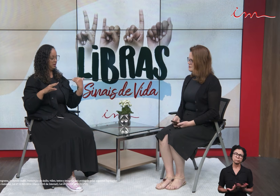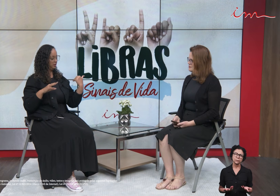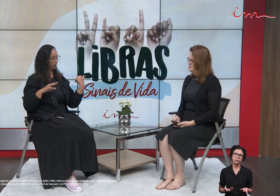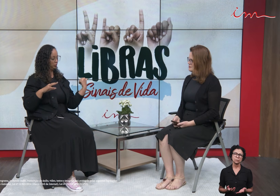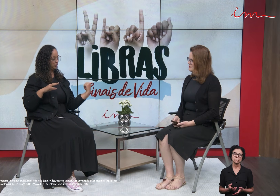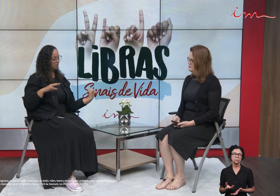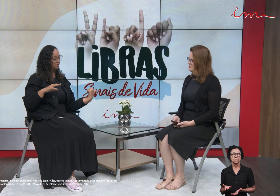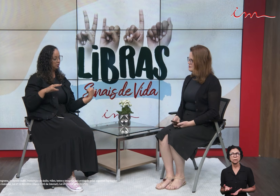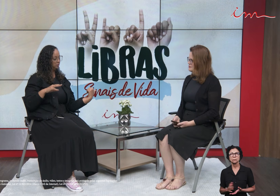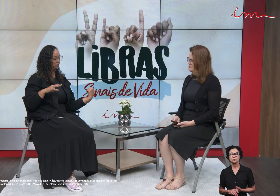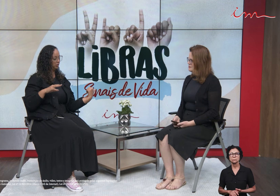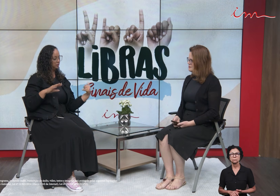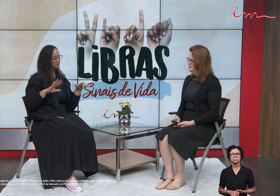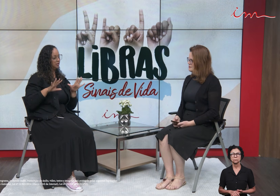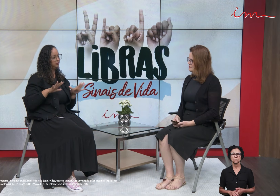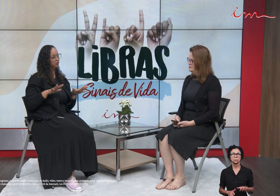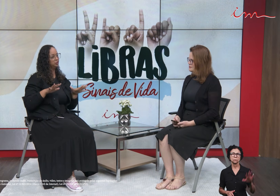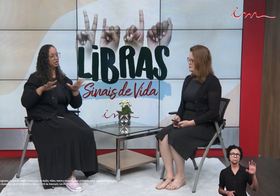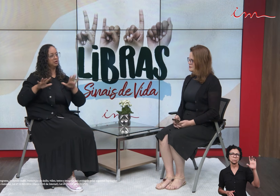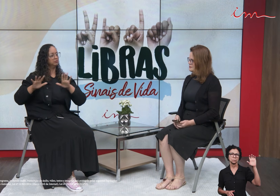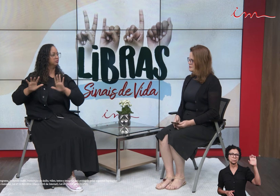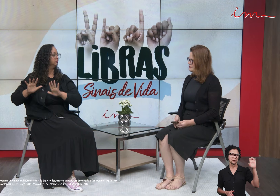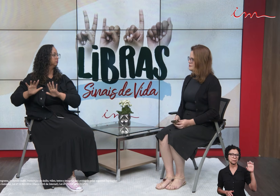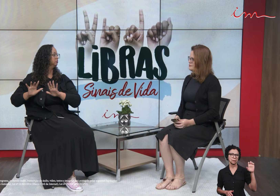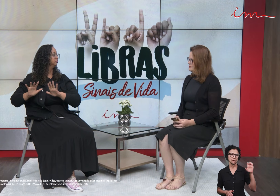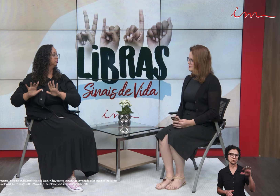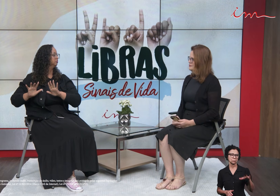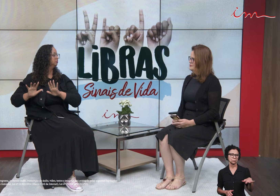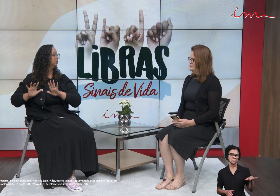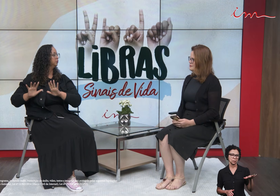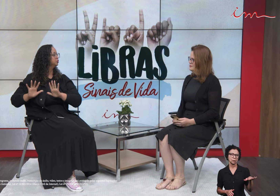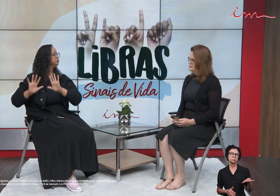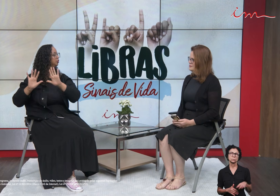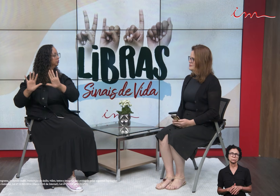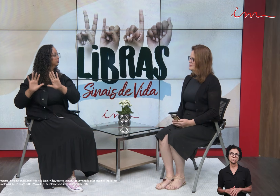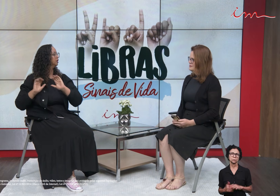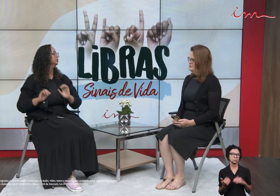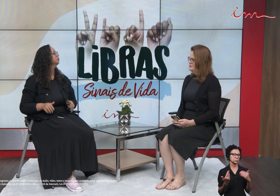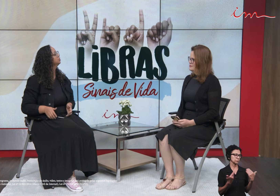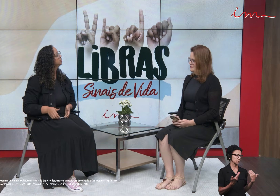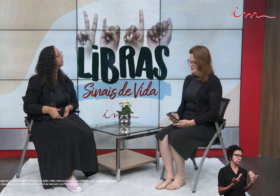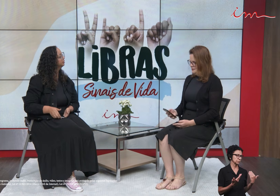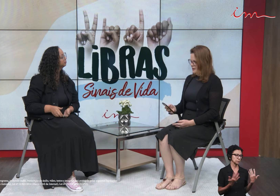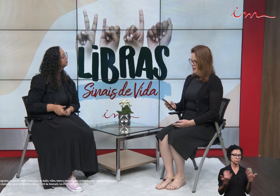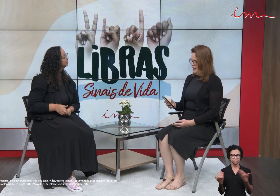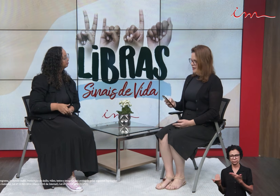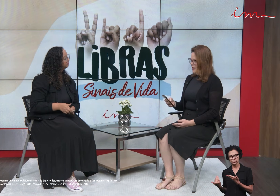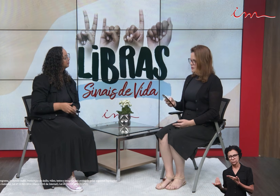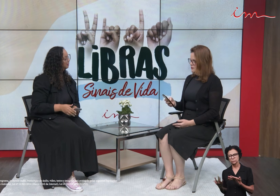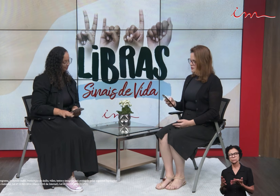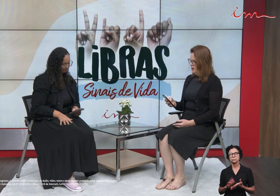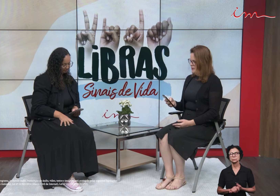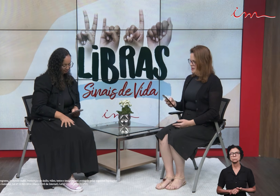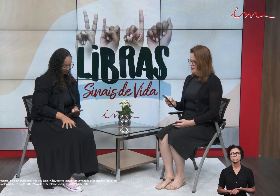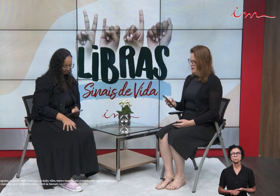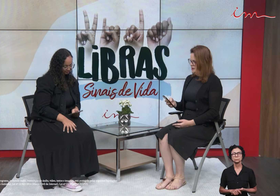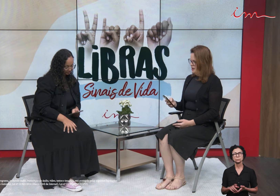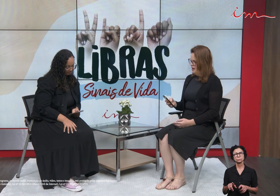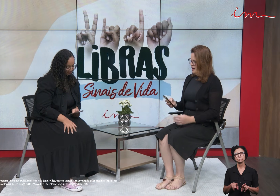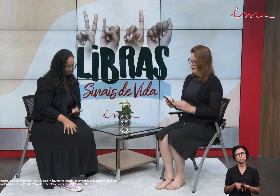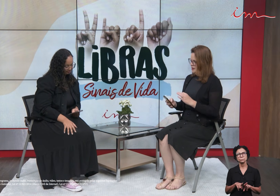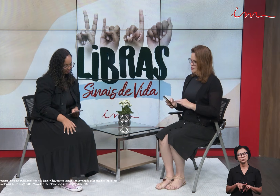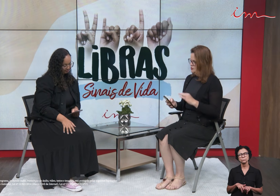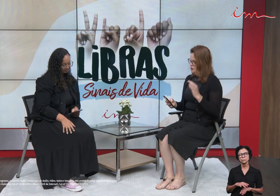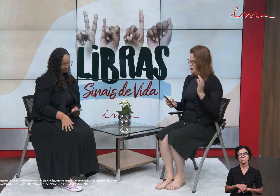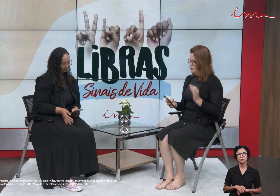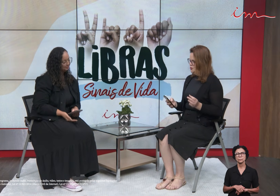"Ah, eu tô aqui do lado esquerdo, então eu já me posiciono aqui do lado direito". E aí quando fala bem assim: